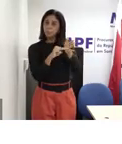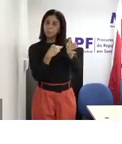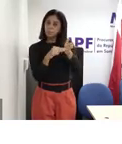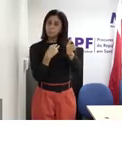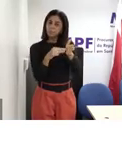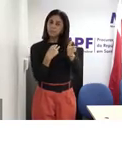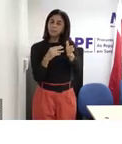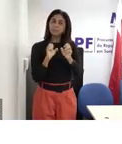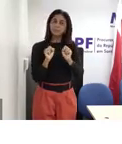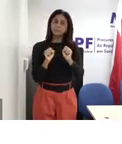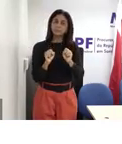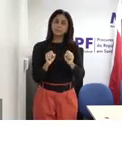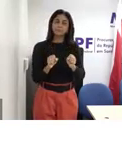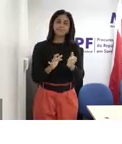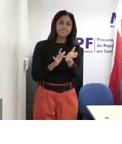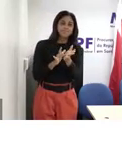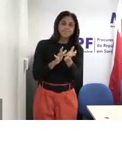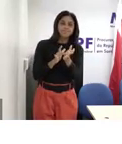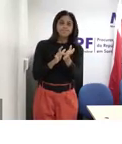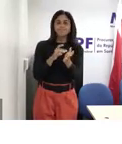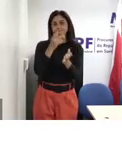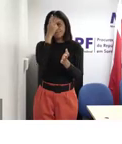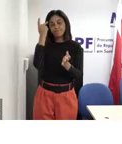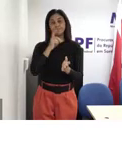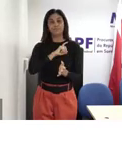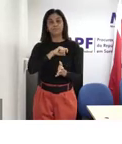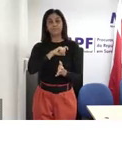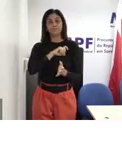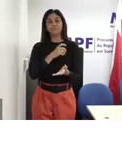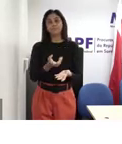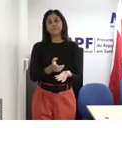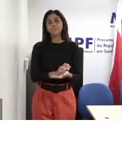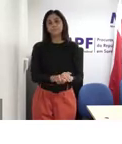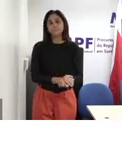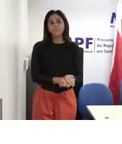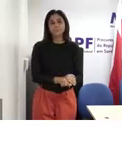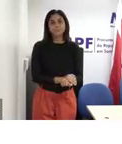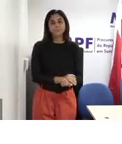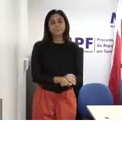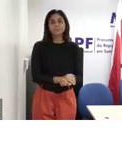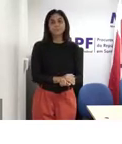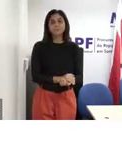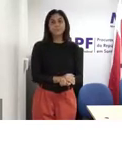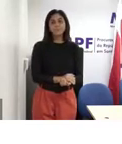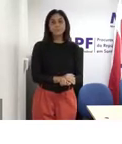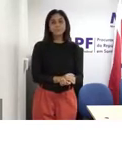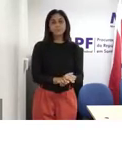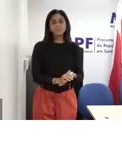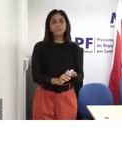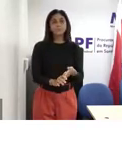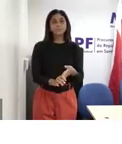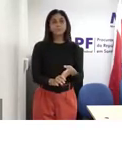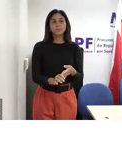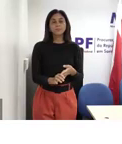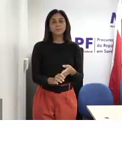um uma tipologia muito perigosa é uma tipologia sofisticada que tem que ter